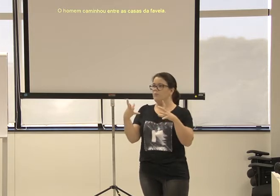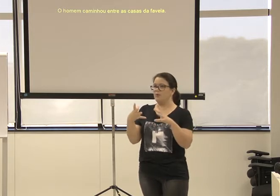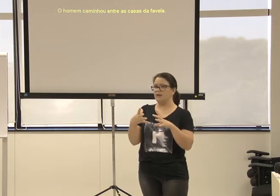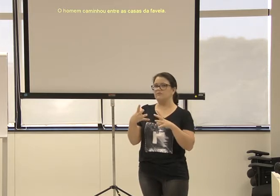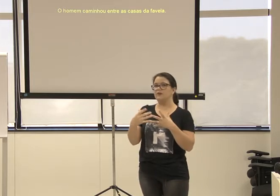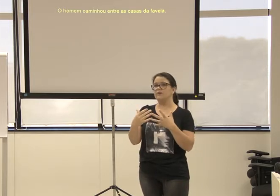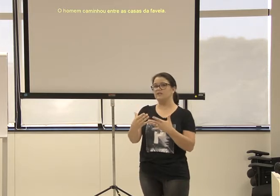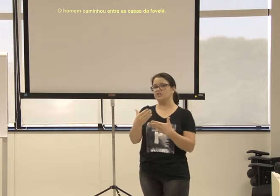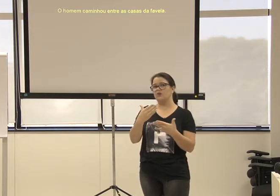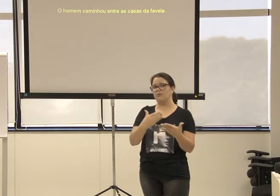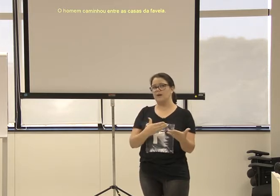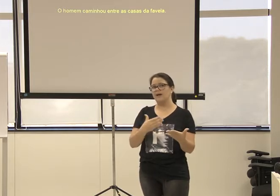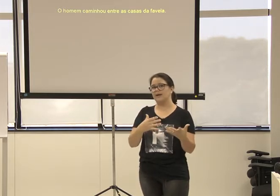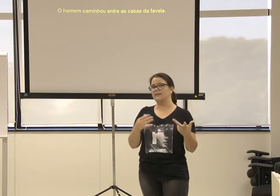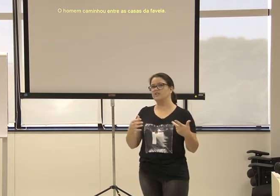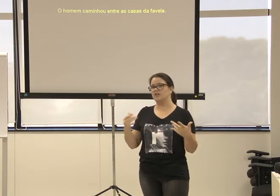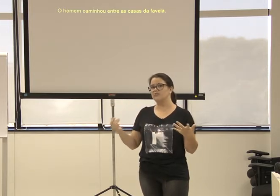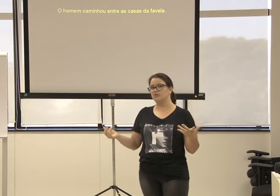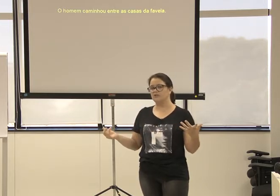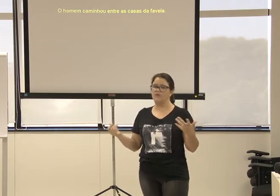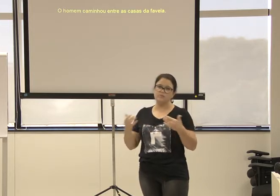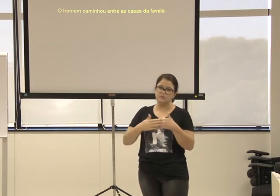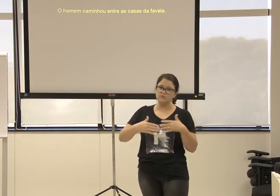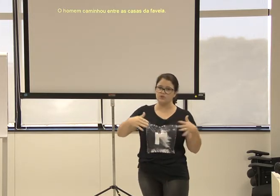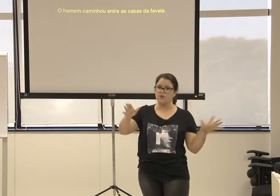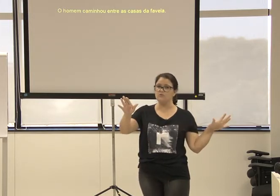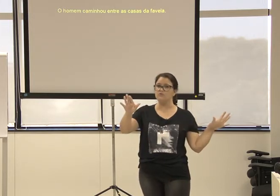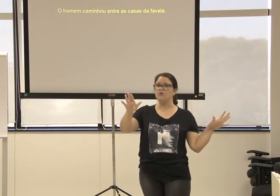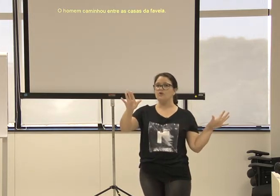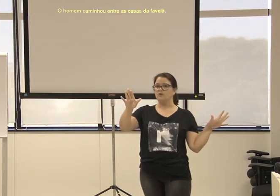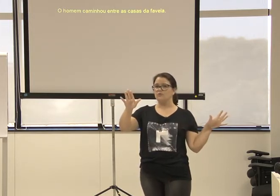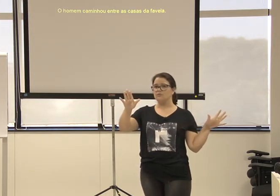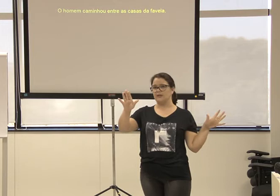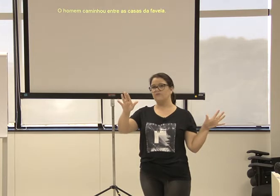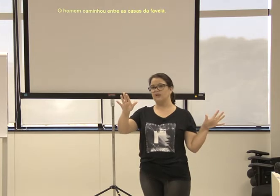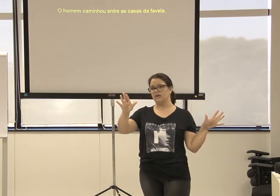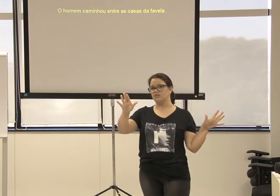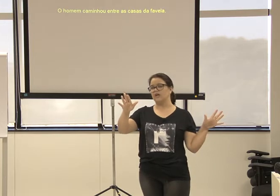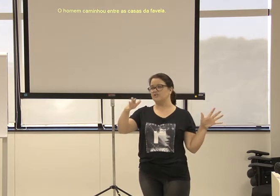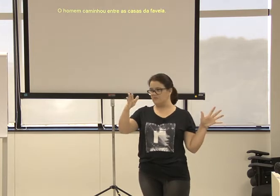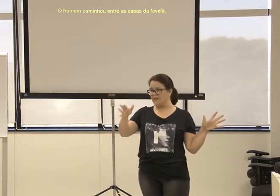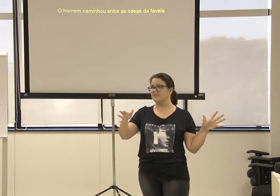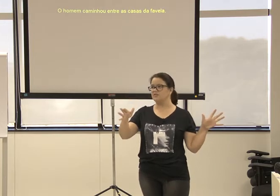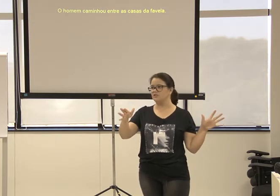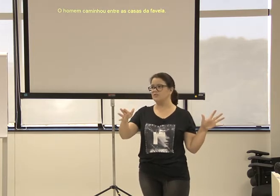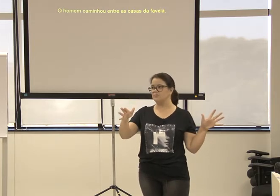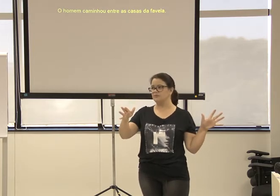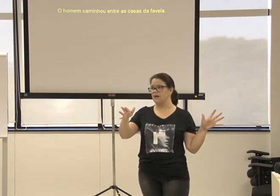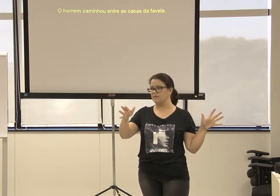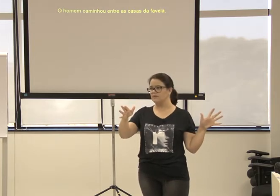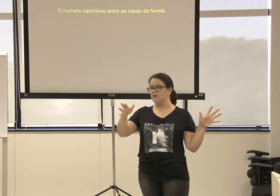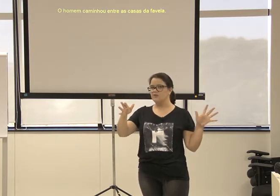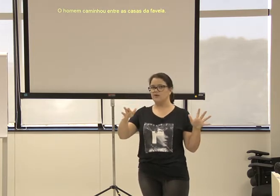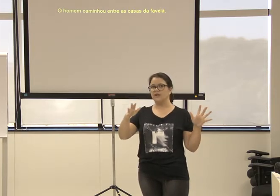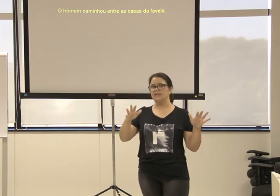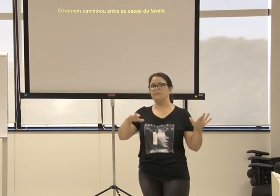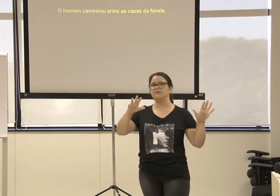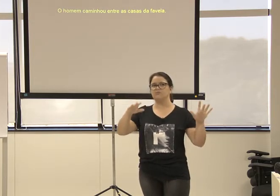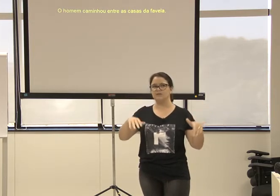porque viram que tinha como arrecadar dinheiro de outra forma e expulsou os traficantes lá. De fato, eles tinham expulsado. Só que aí depois começaram